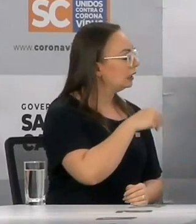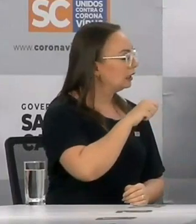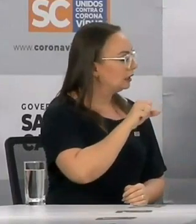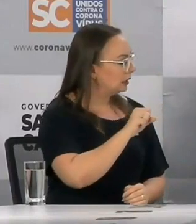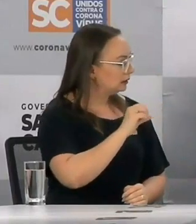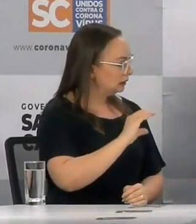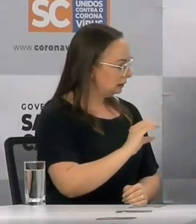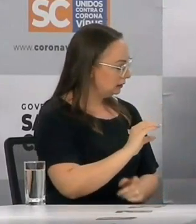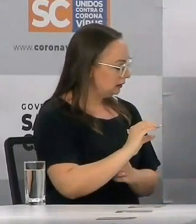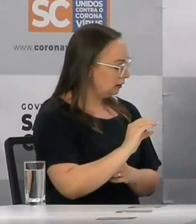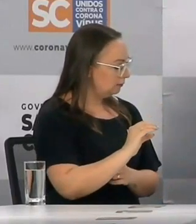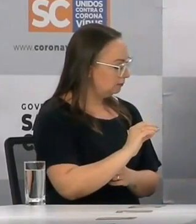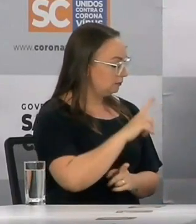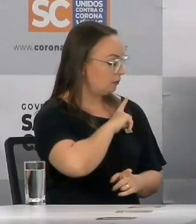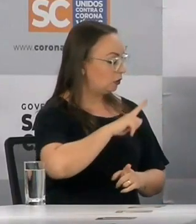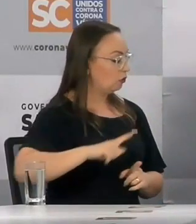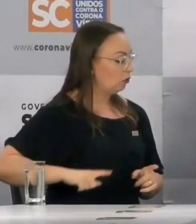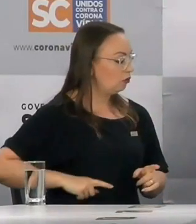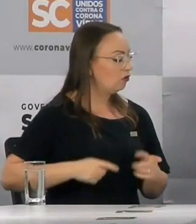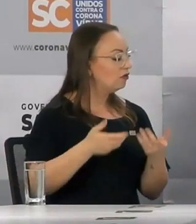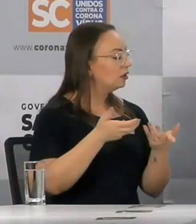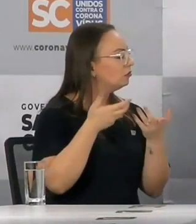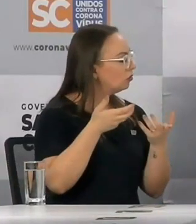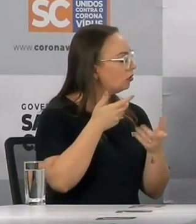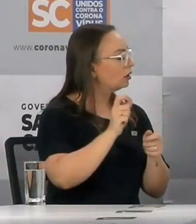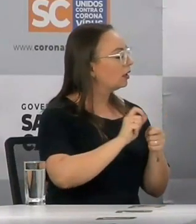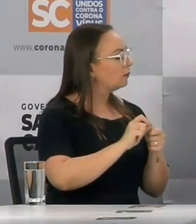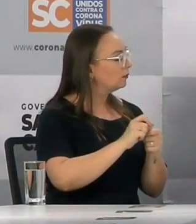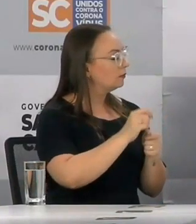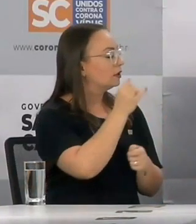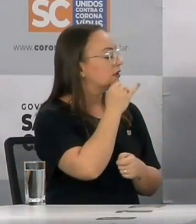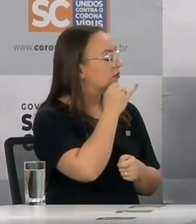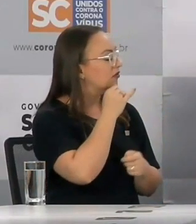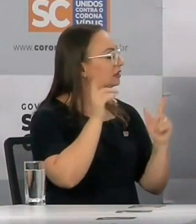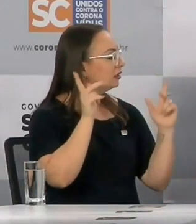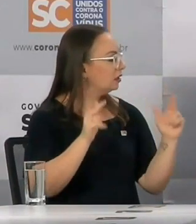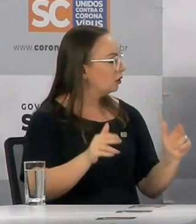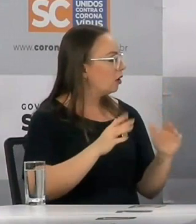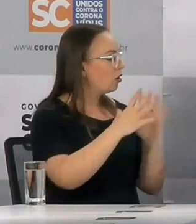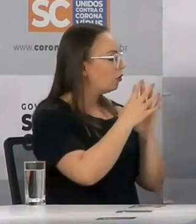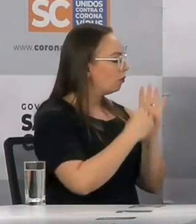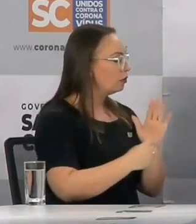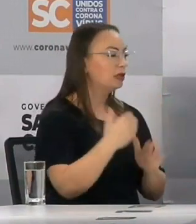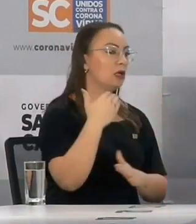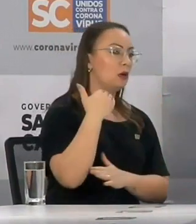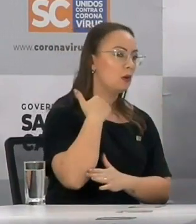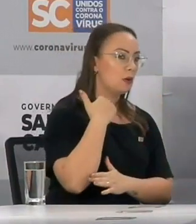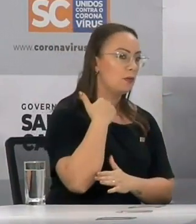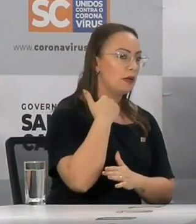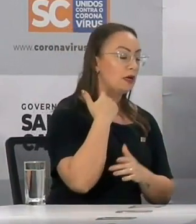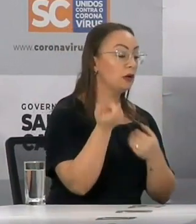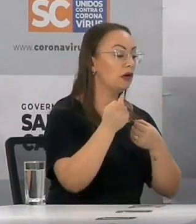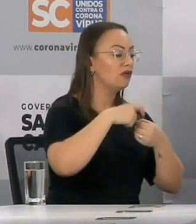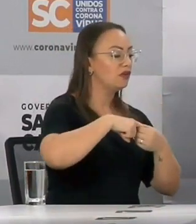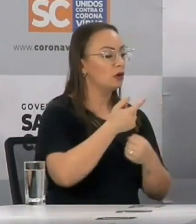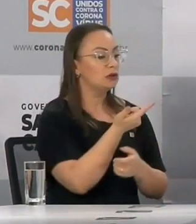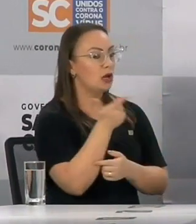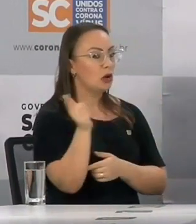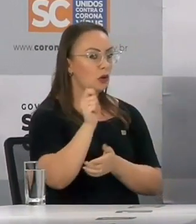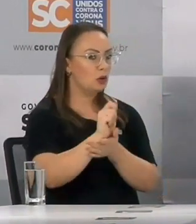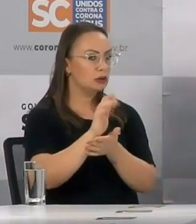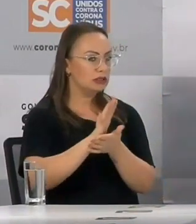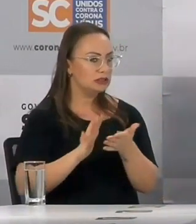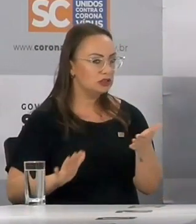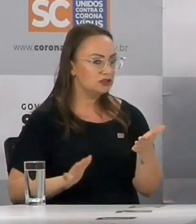o governo pretende usar a reabertura dos bancos e lotéricas como exemplo para retomada de outras atividades será feita algum